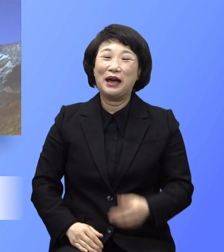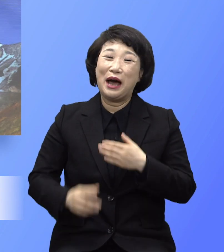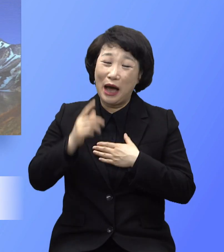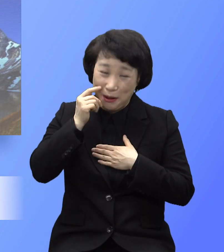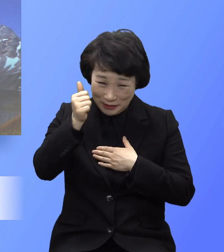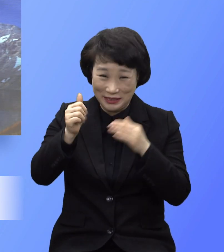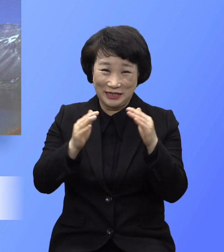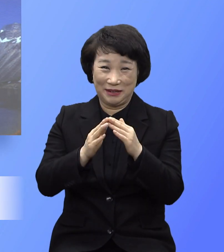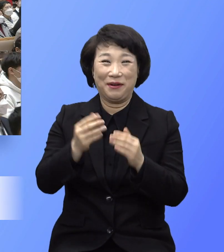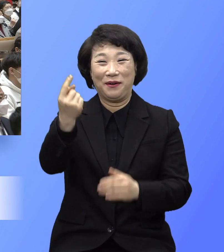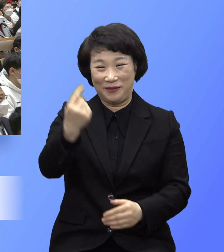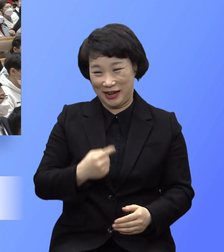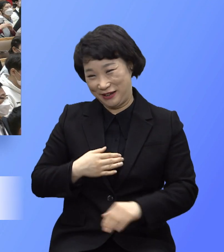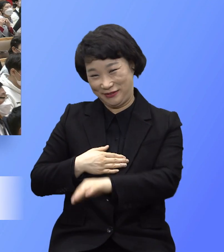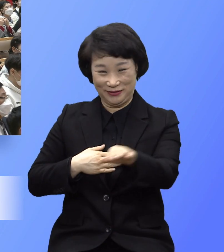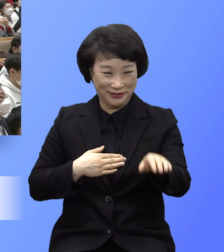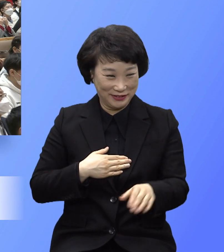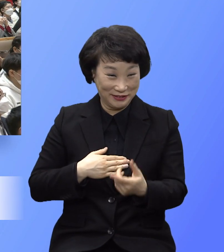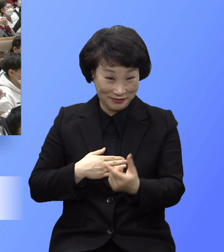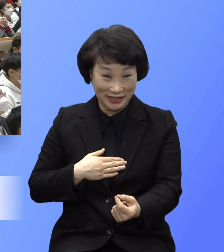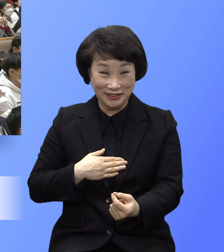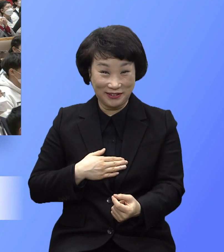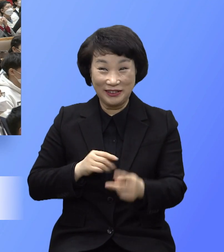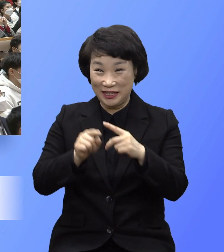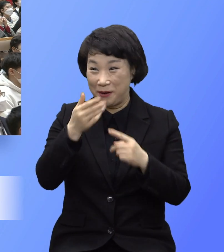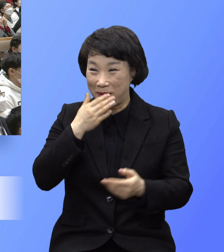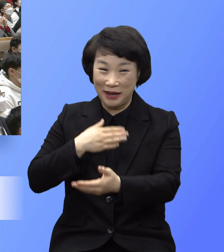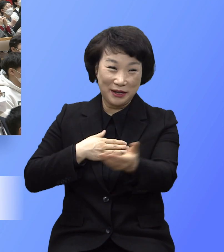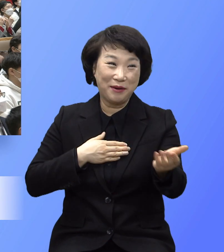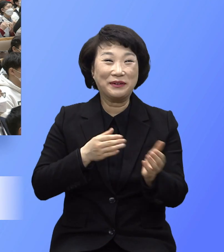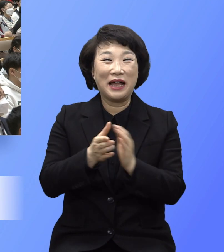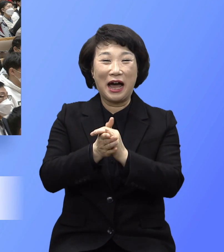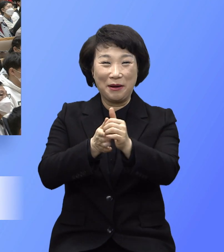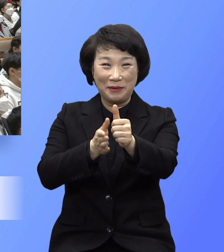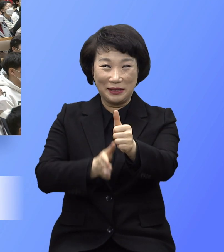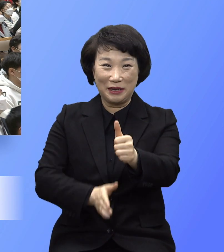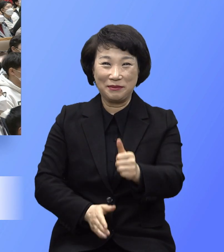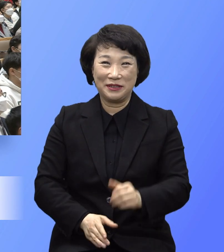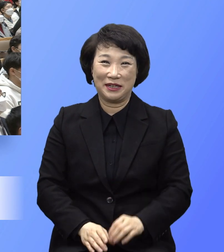아버지 집에 왔다 이 말입니다. 이해되시면 아멘 합시다.